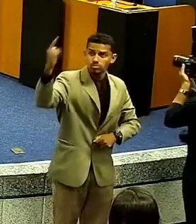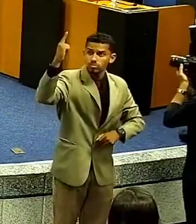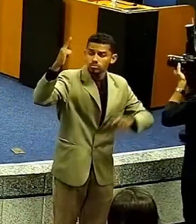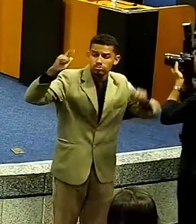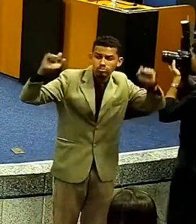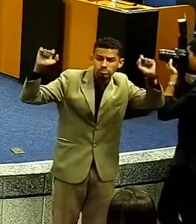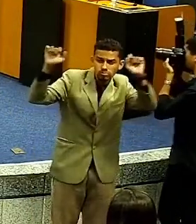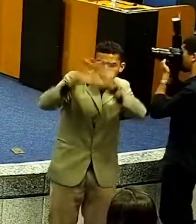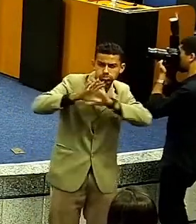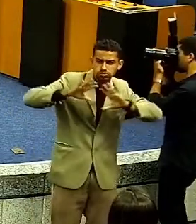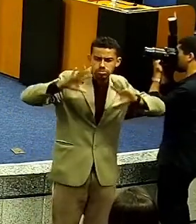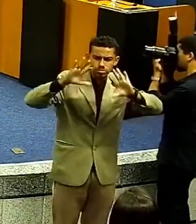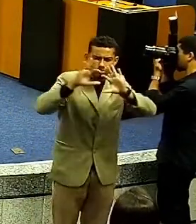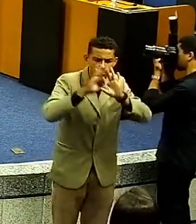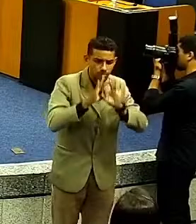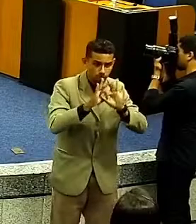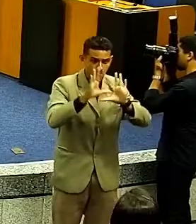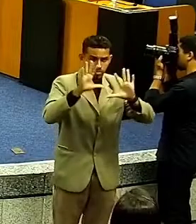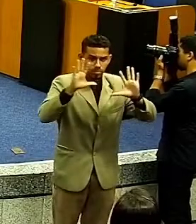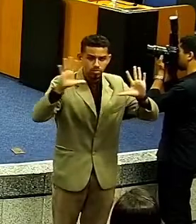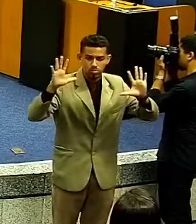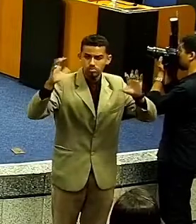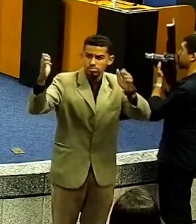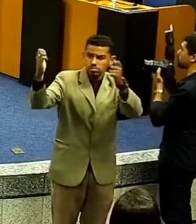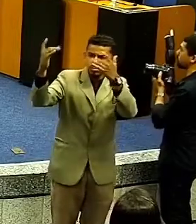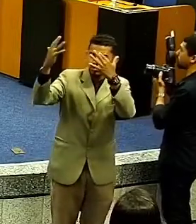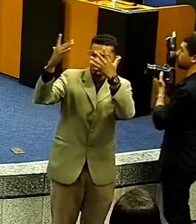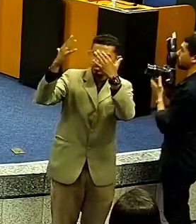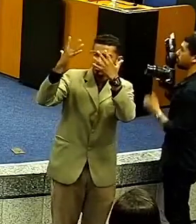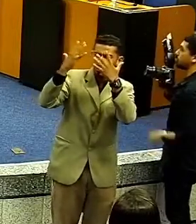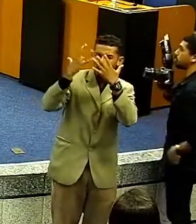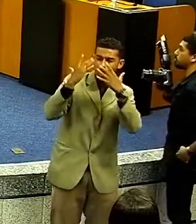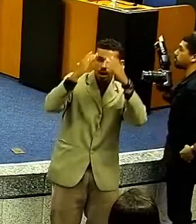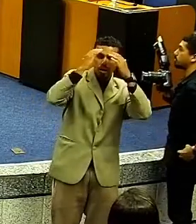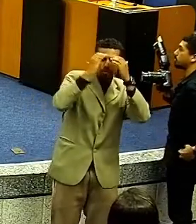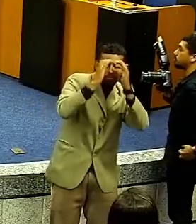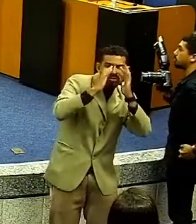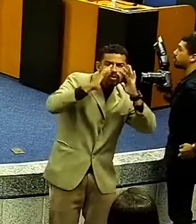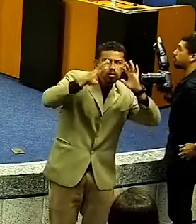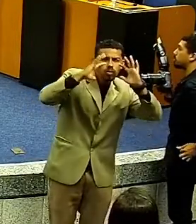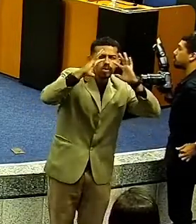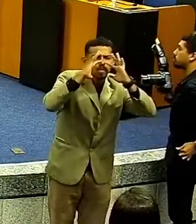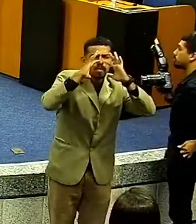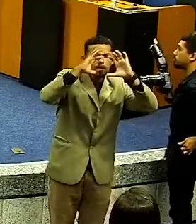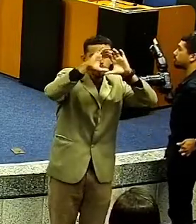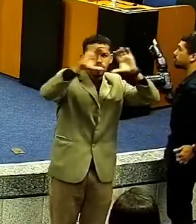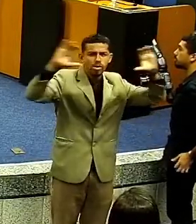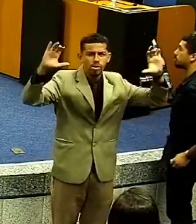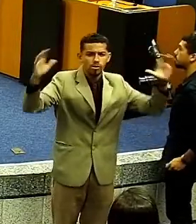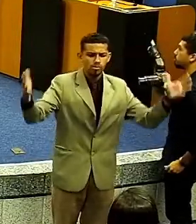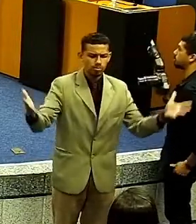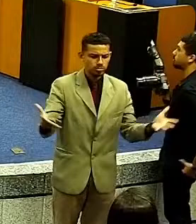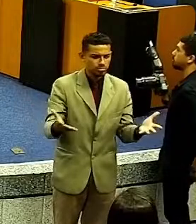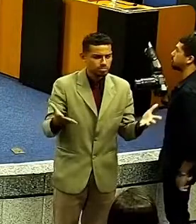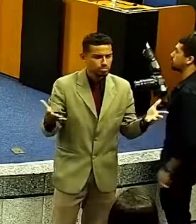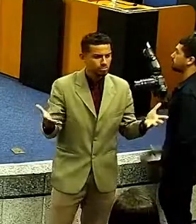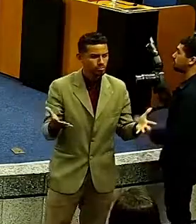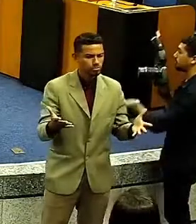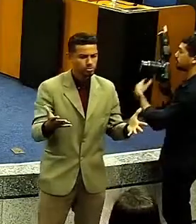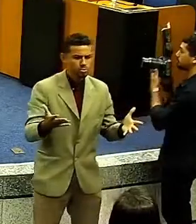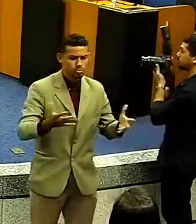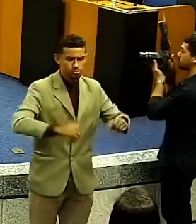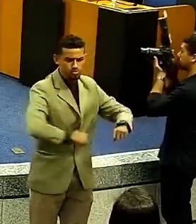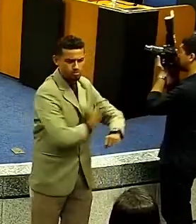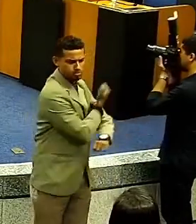o sol da liberdade raios ficos brilhou no céu da Patria nesse instante se o